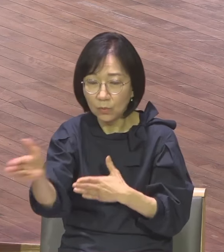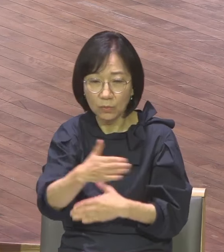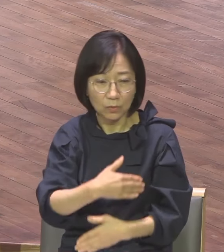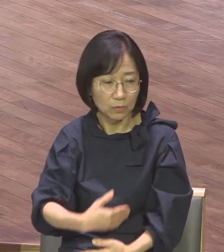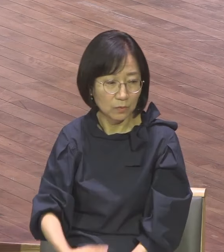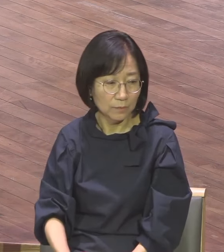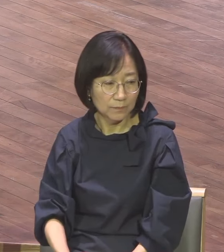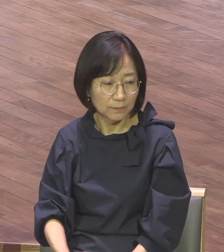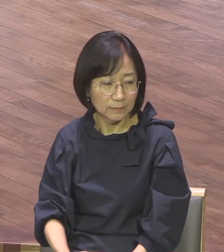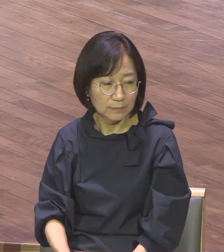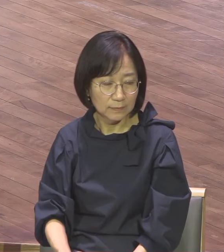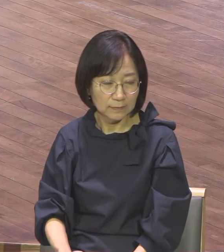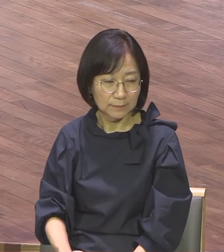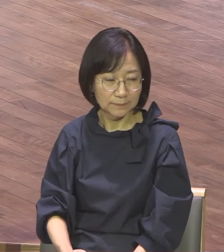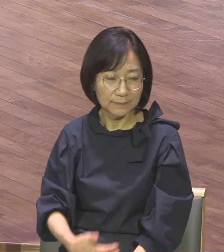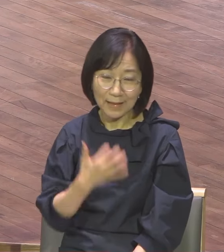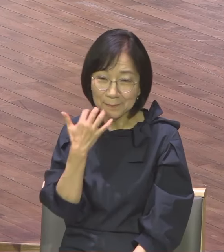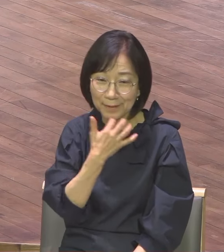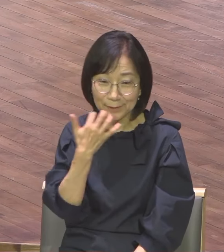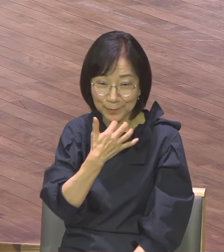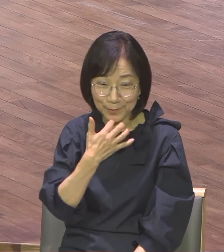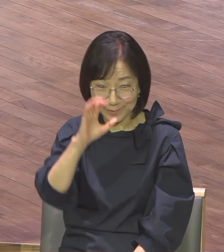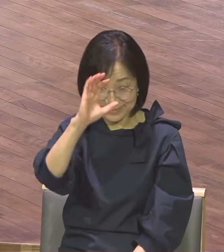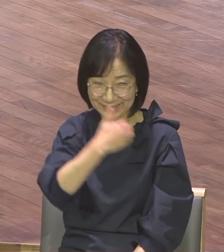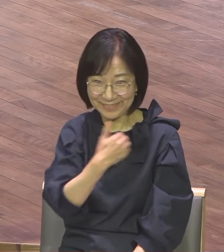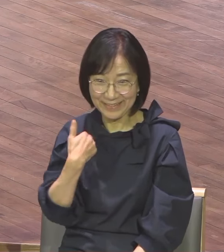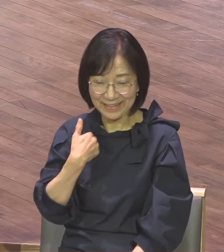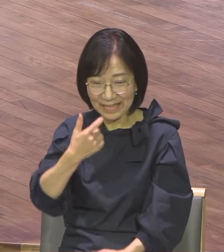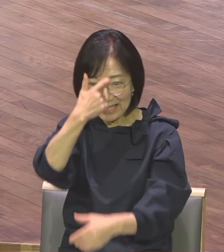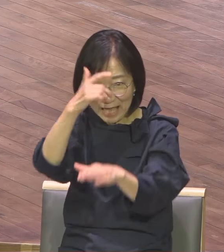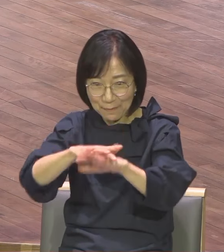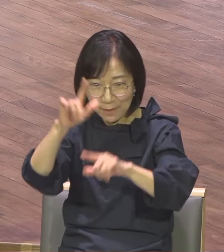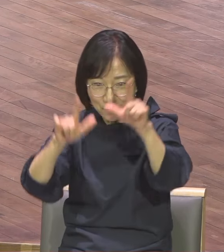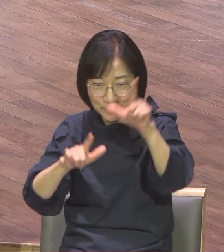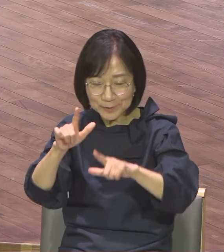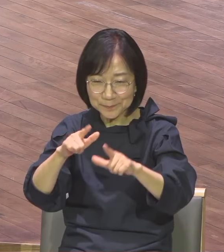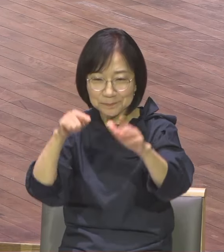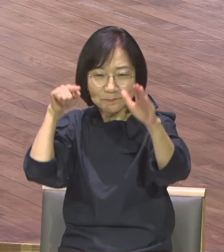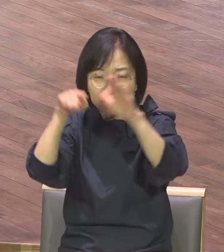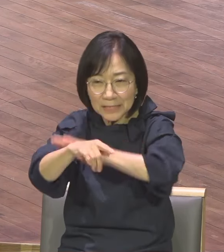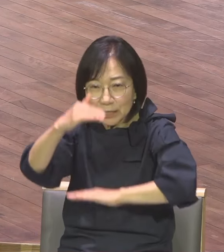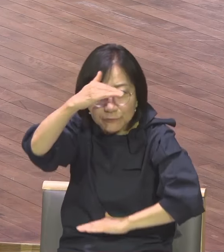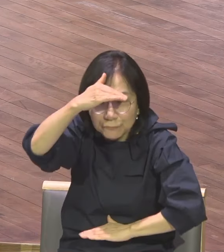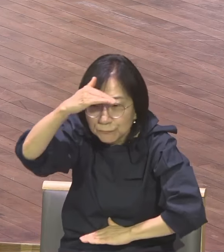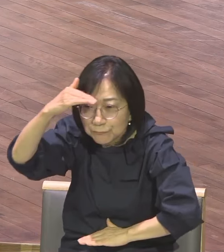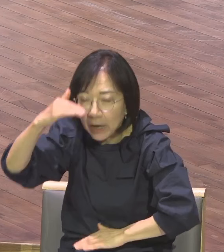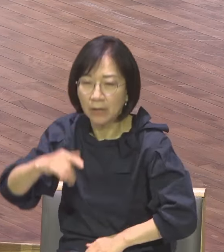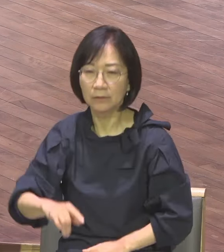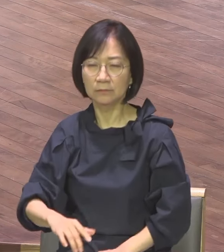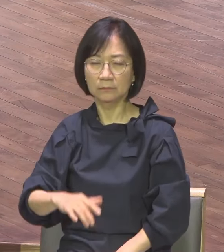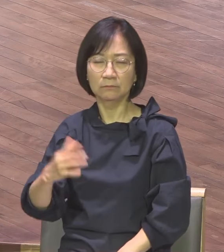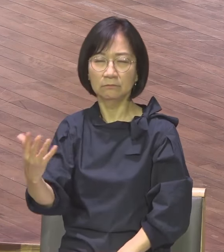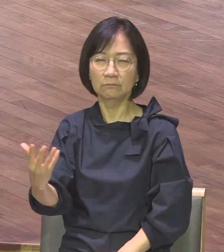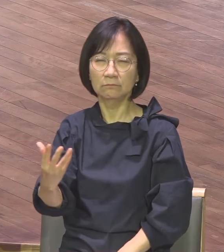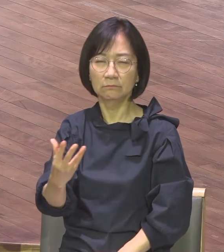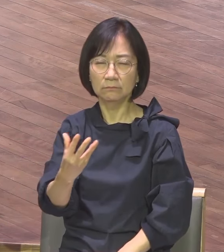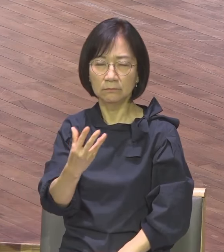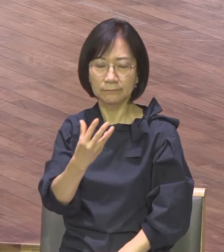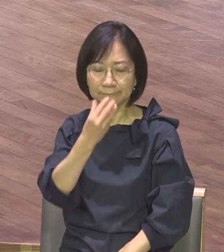그 베드로 성당에 그 예배드리는 거 봤는데, 이야, 거룩하게 하죠. 막 모여가지고.